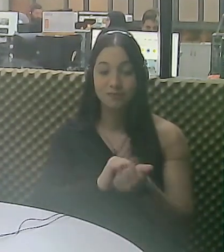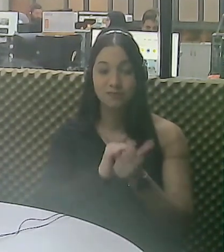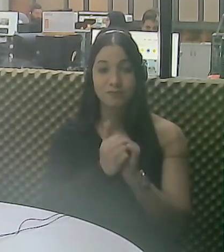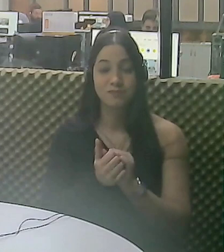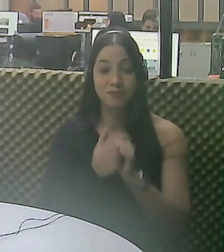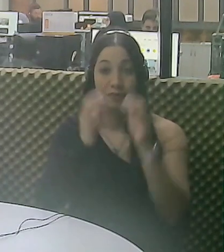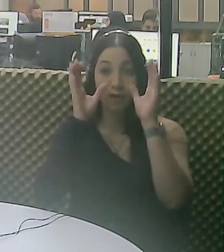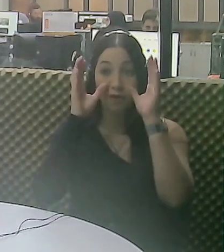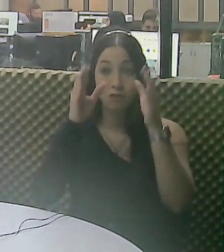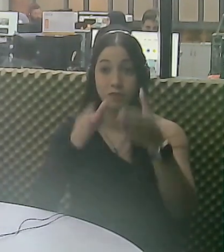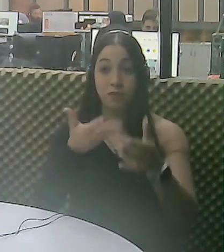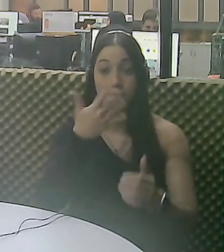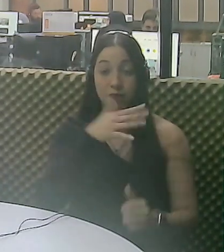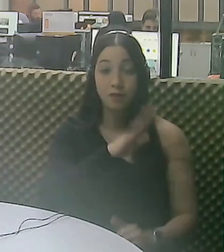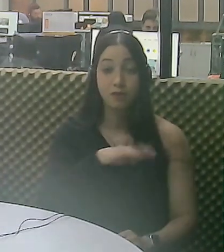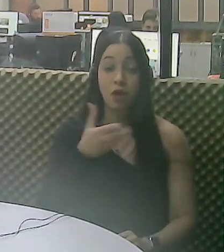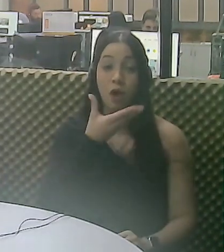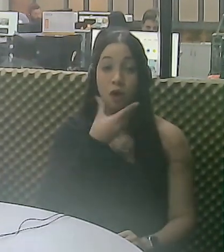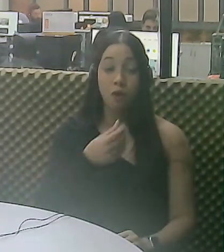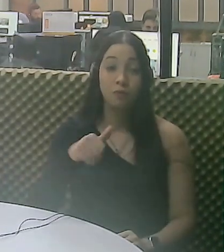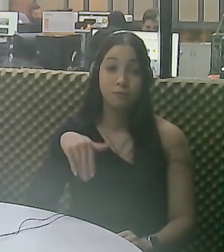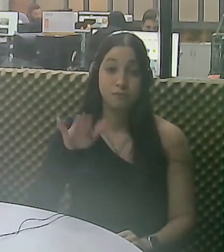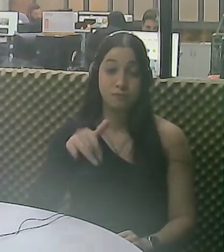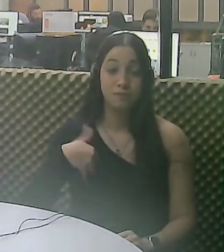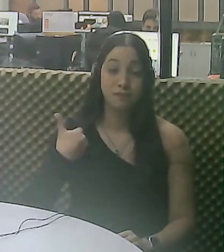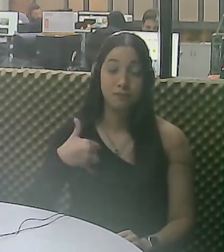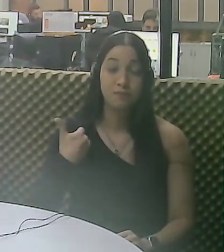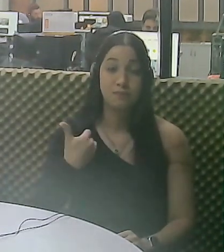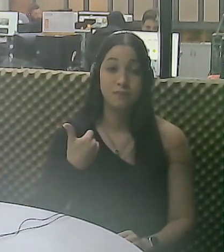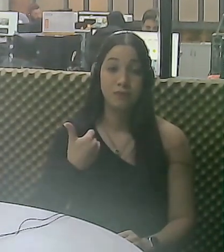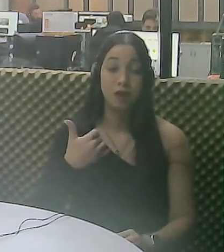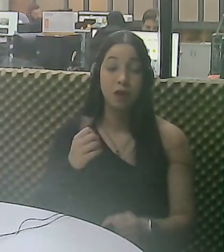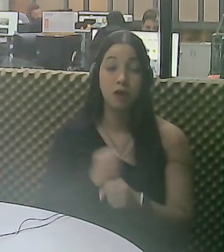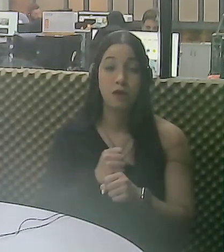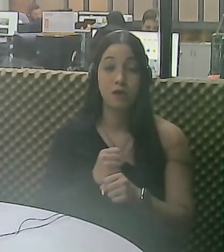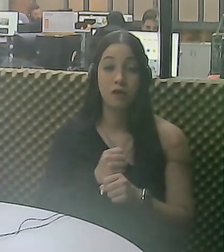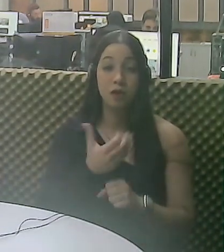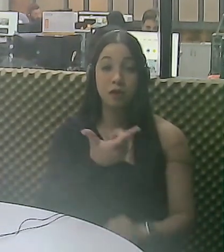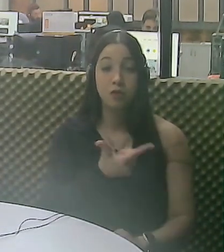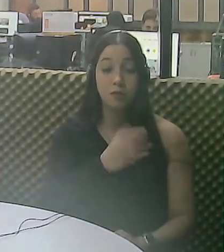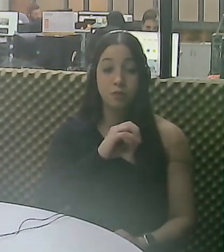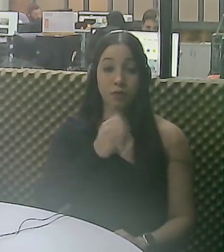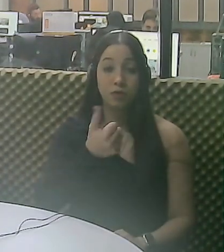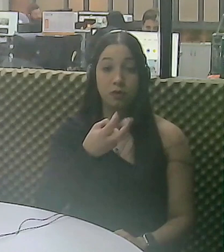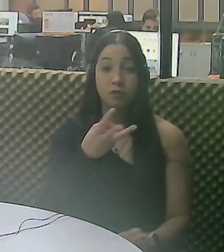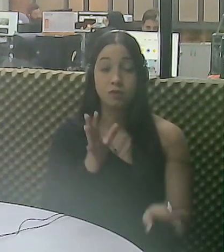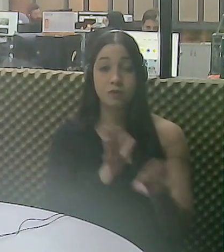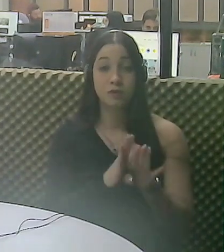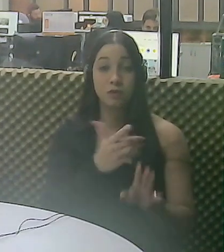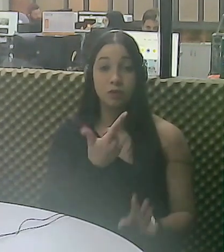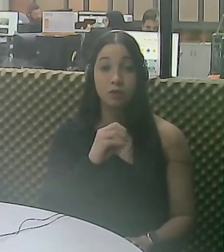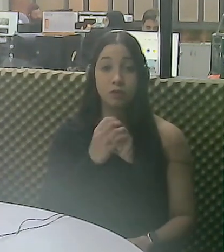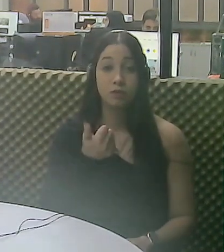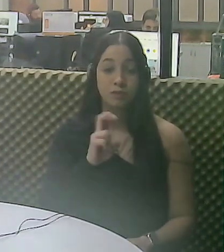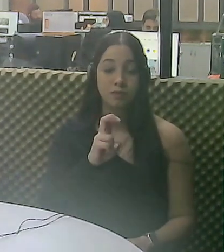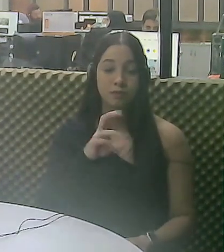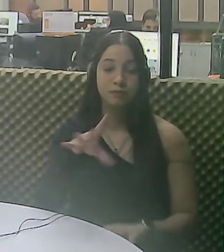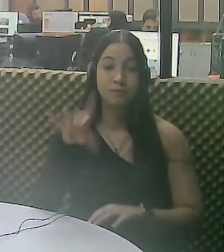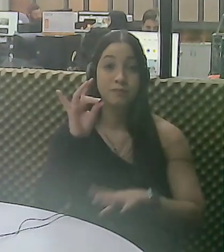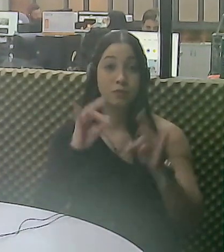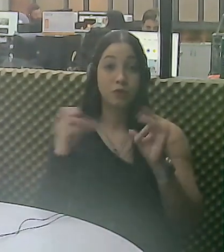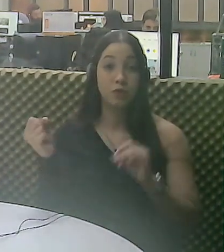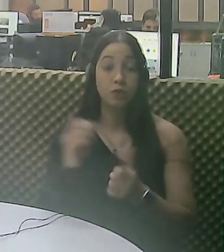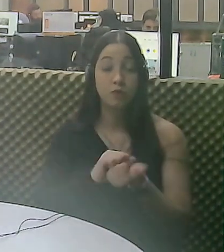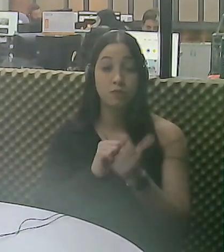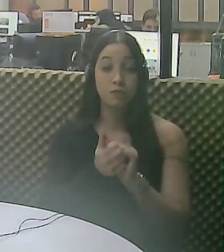e voltada a crianças do sexo masculino nascidas entre os anos 2013 e 2015. O objetivo é escolher